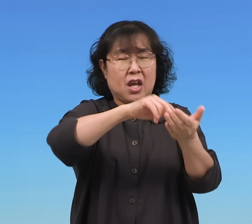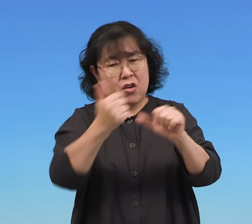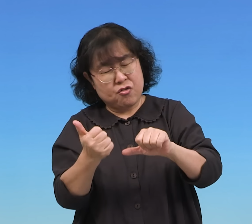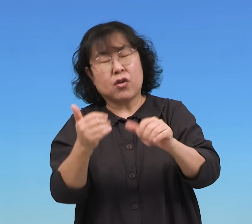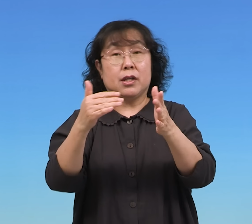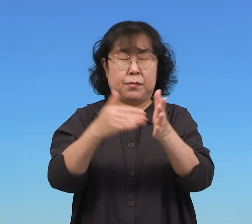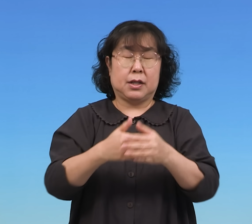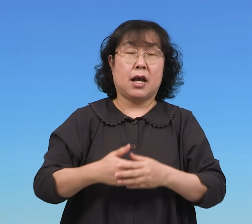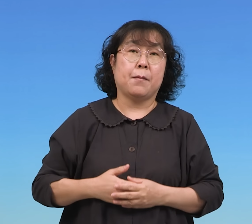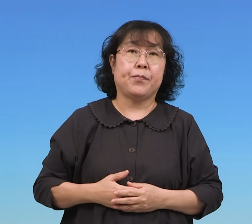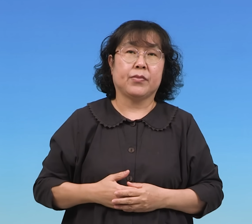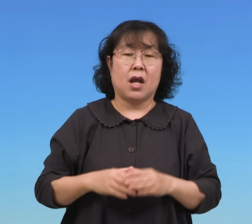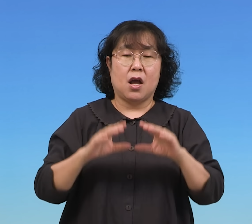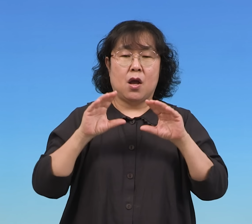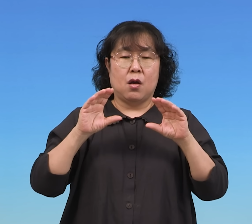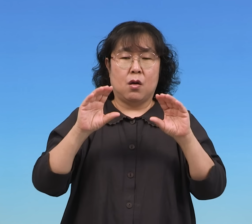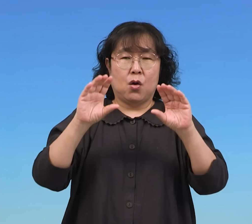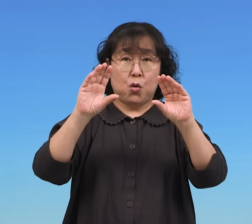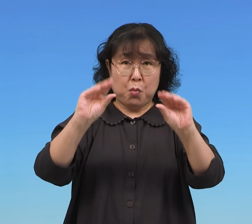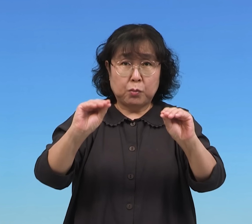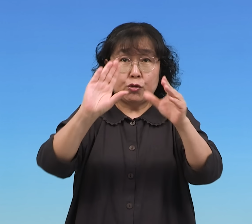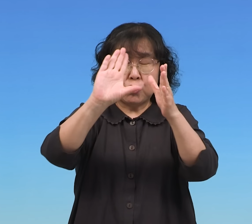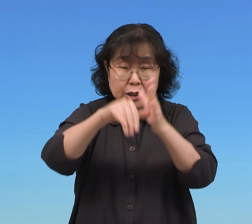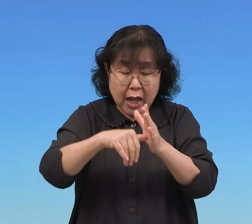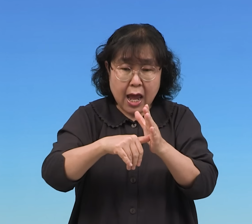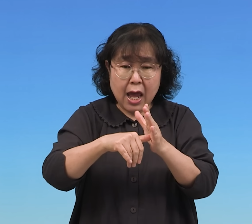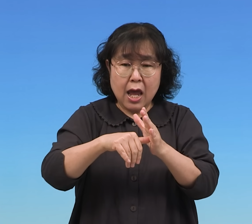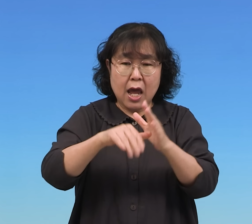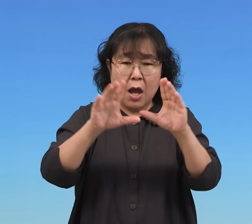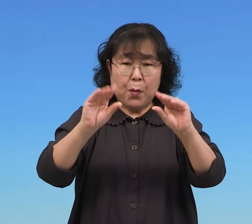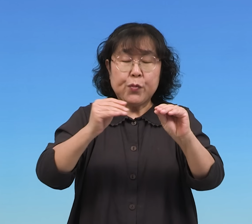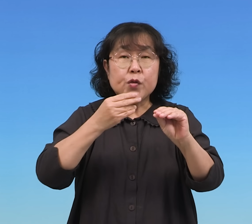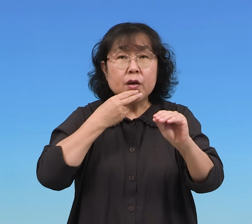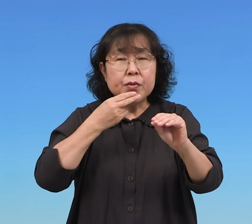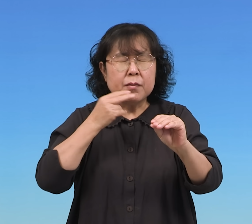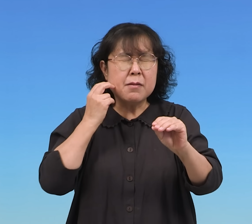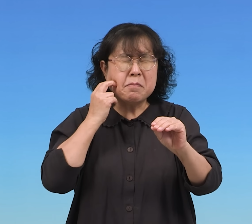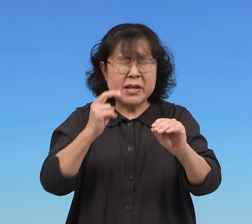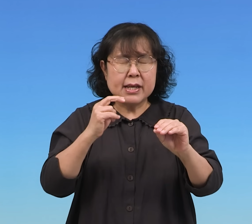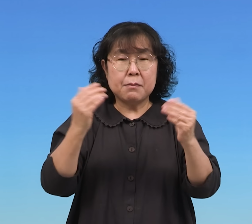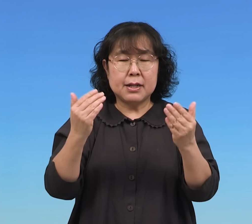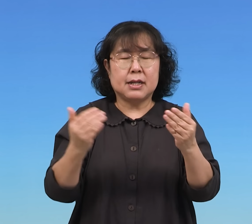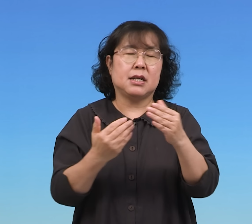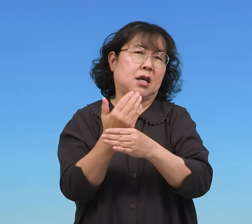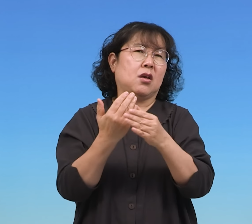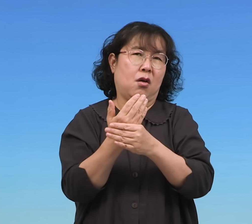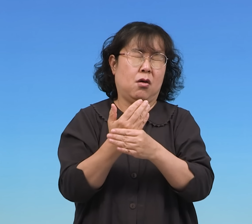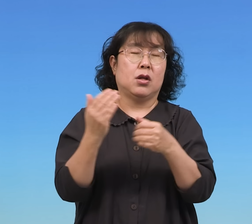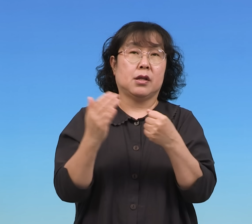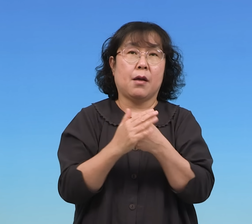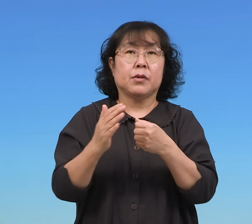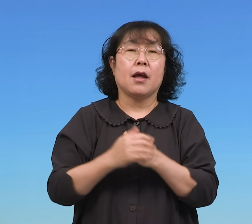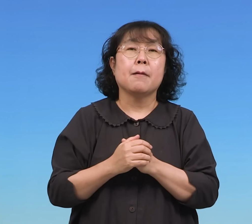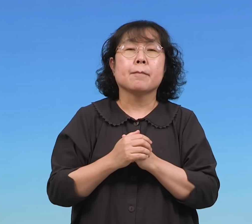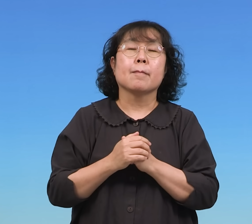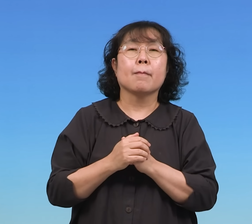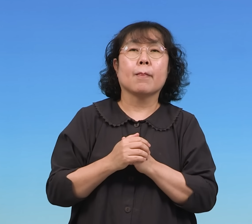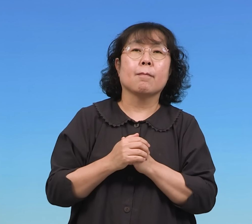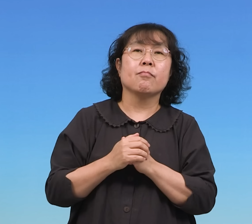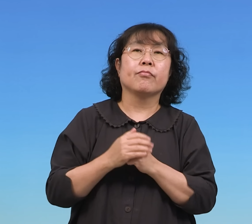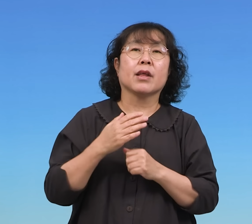아시지 않습니까? 멈춰야 될 때 멈출 줄 모르면 이런 비극이 일어나는데, 그래서 제가 생각해 보기에